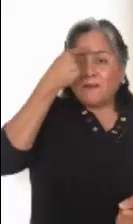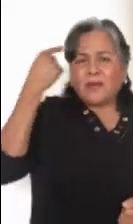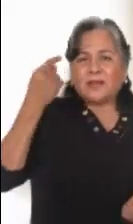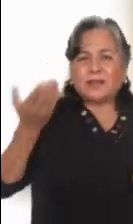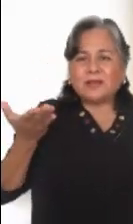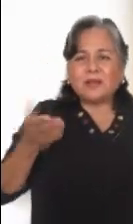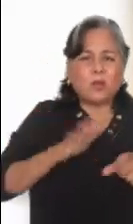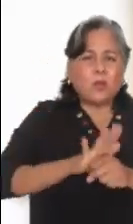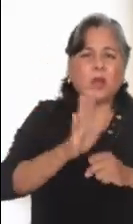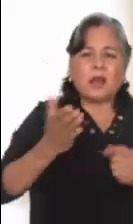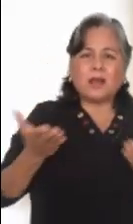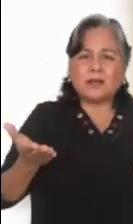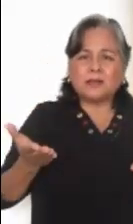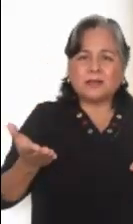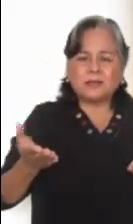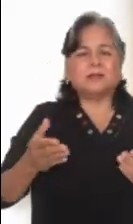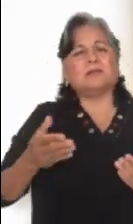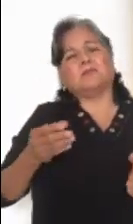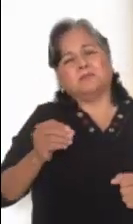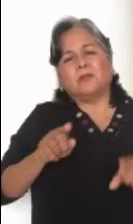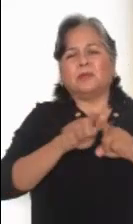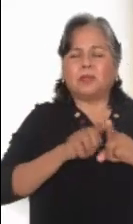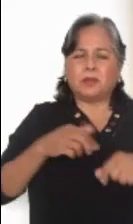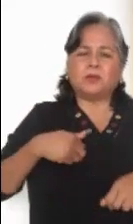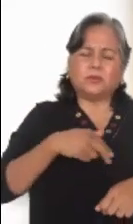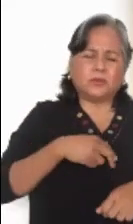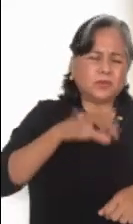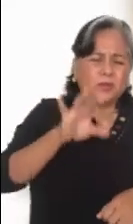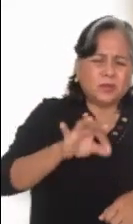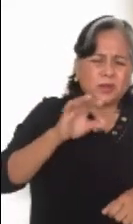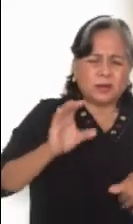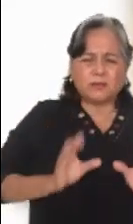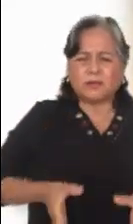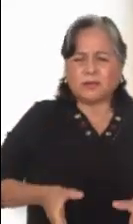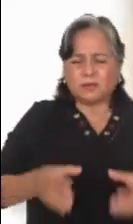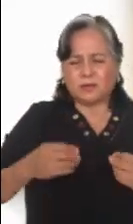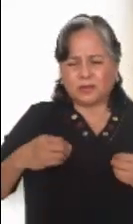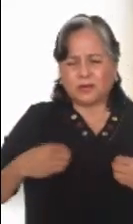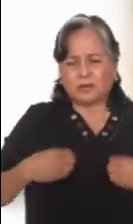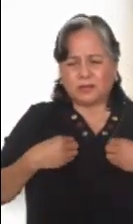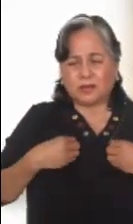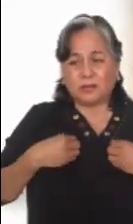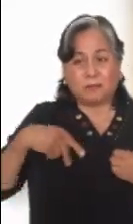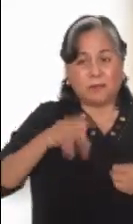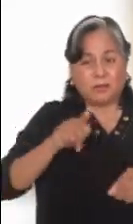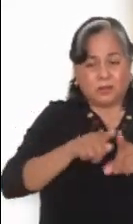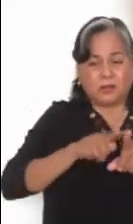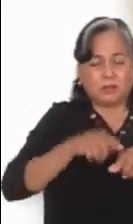vida, o bien escoger el camino de la vida y entregarnos a los placeres que nos llevan a la